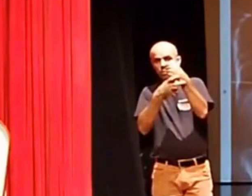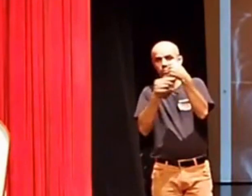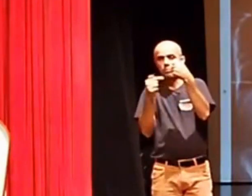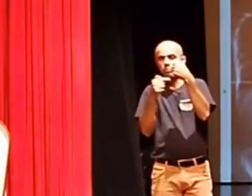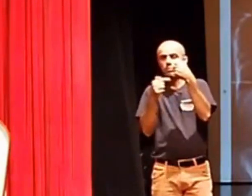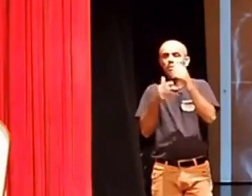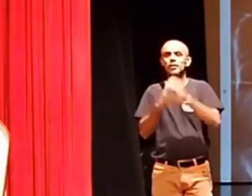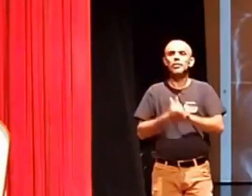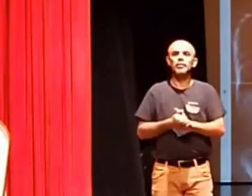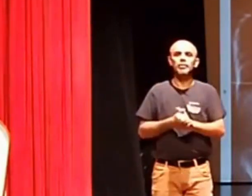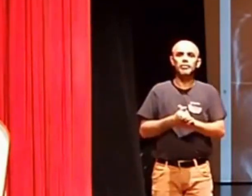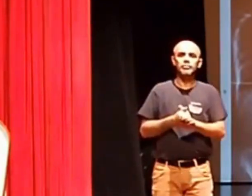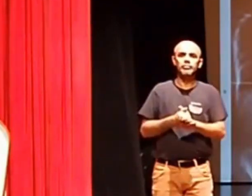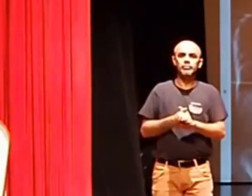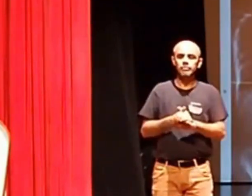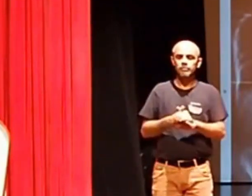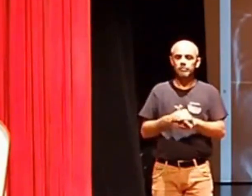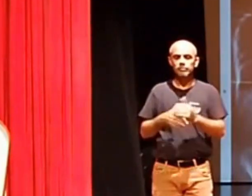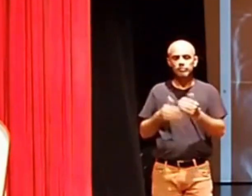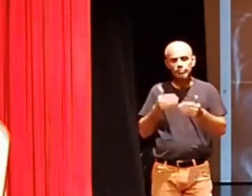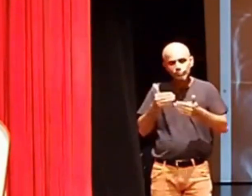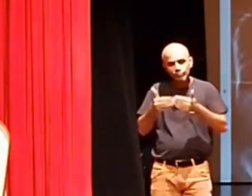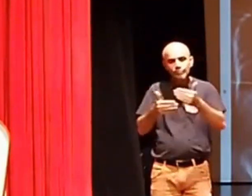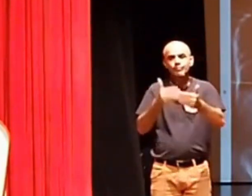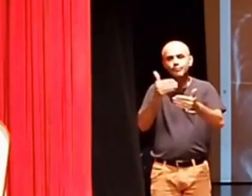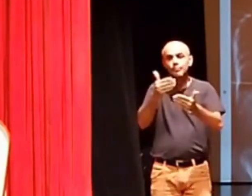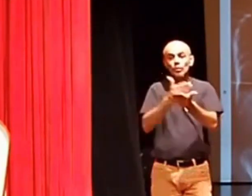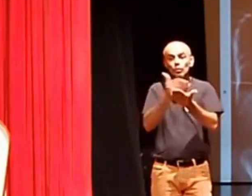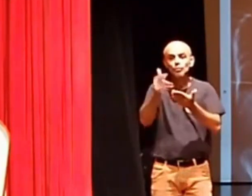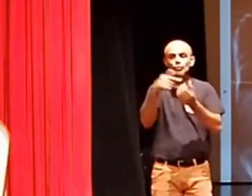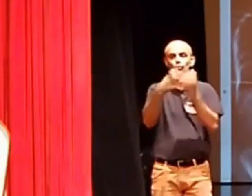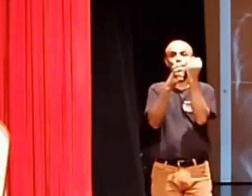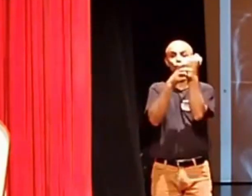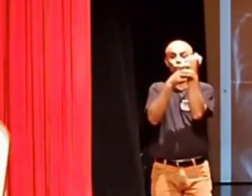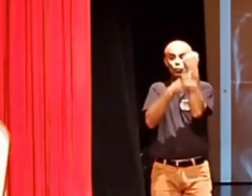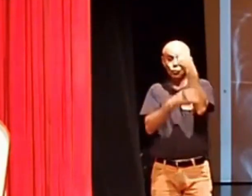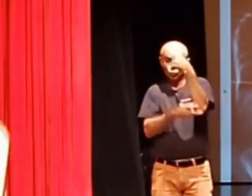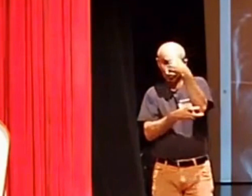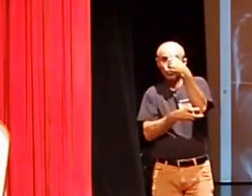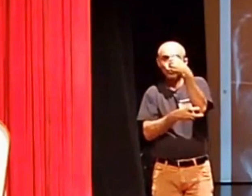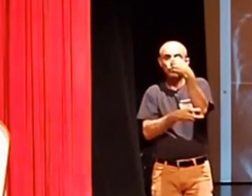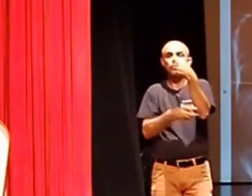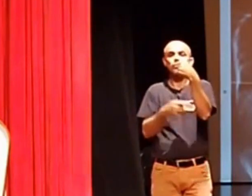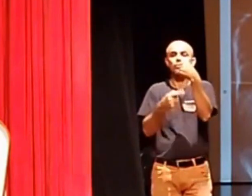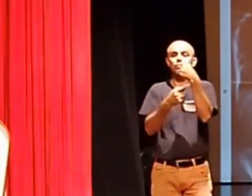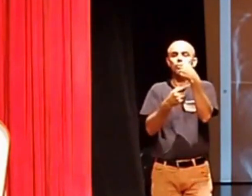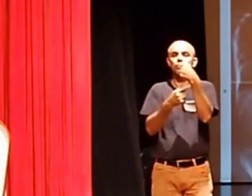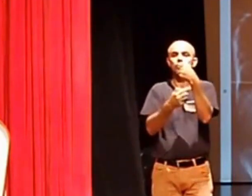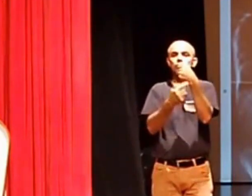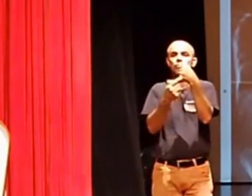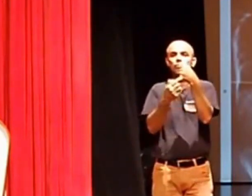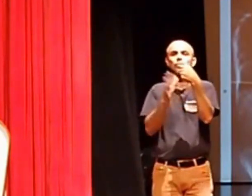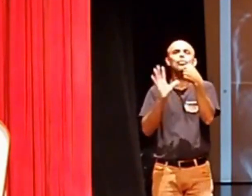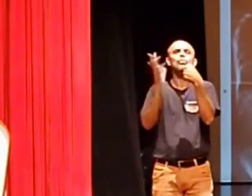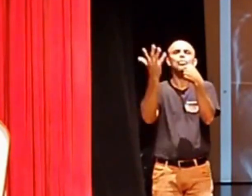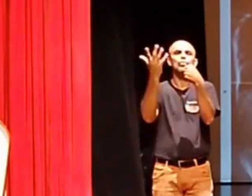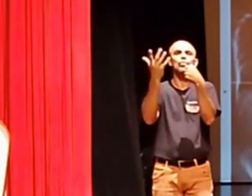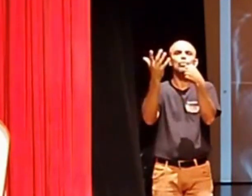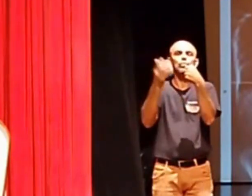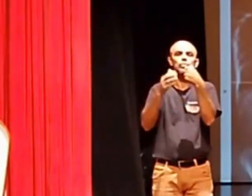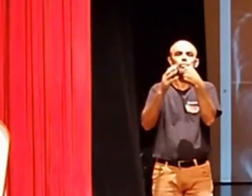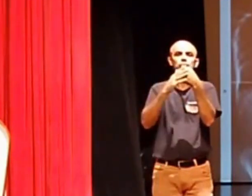curvatura. A partir dessa curvatura, que acaba sendo desenvolvida, ocorre uma